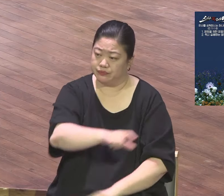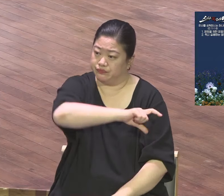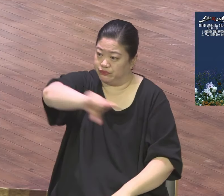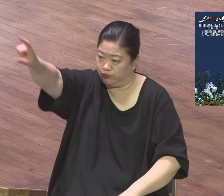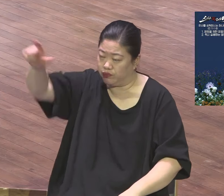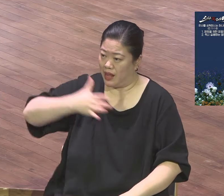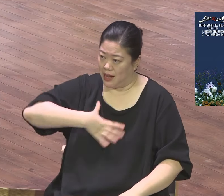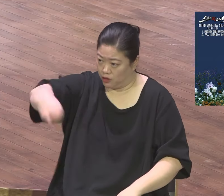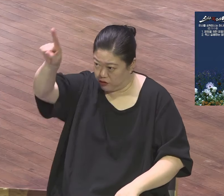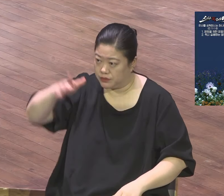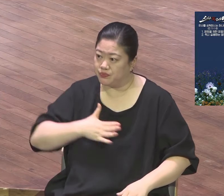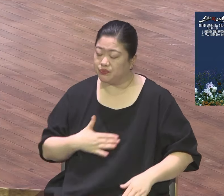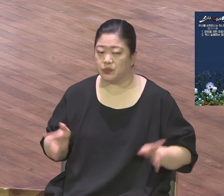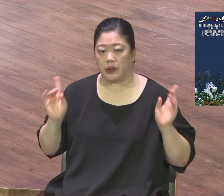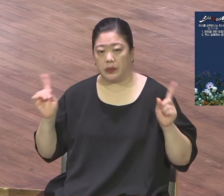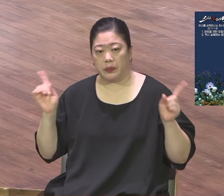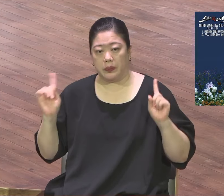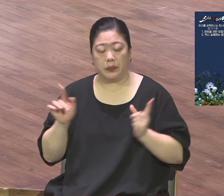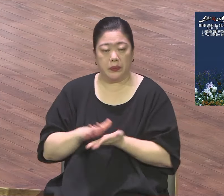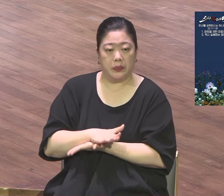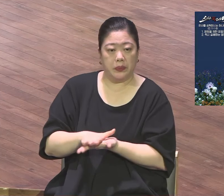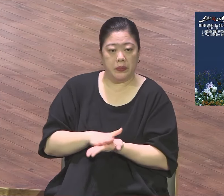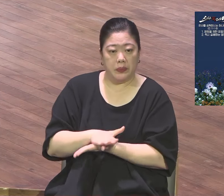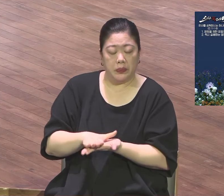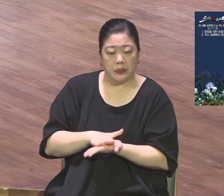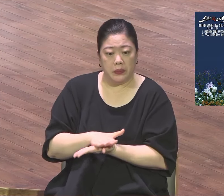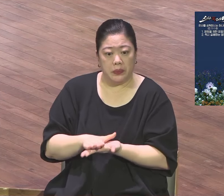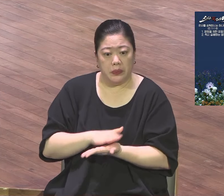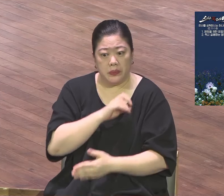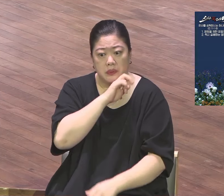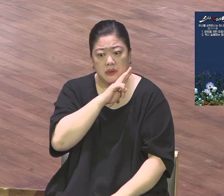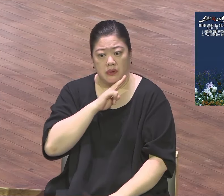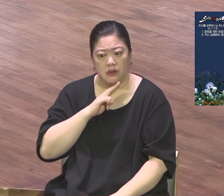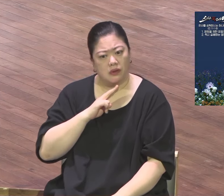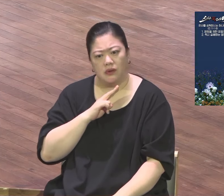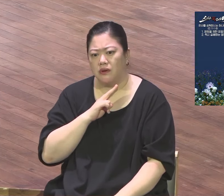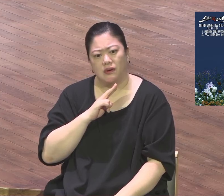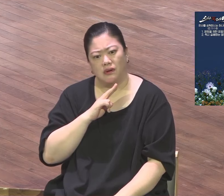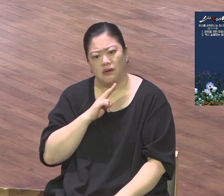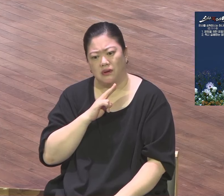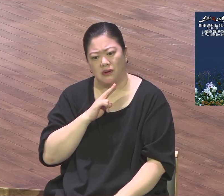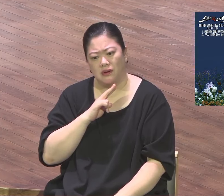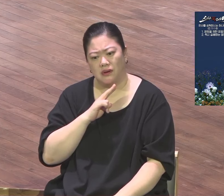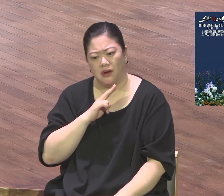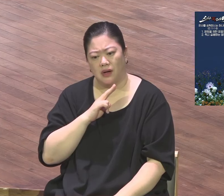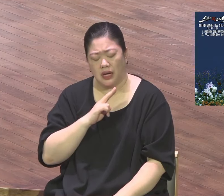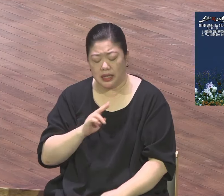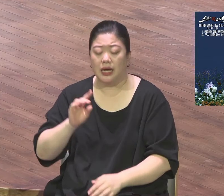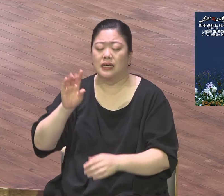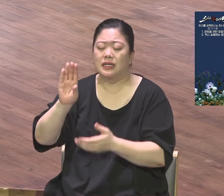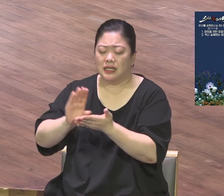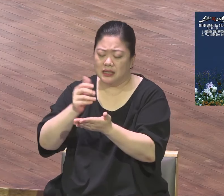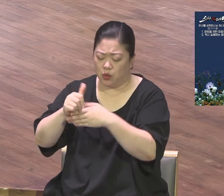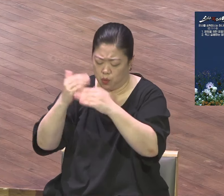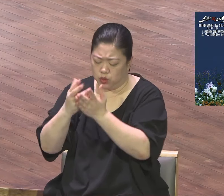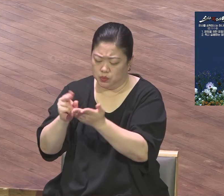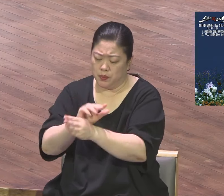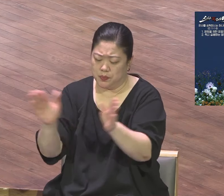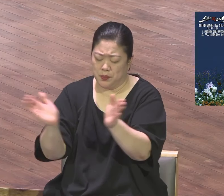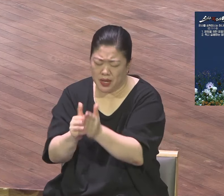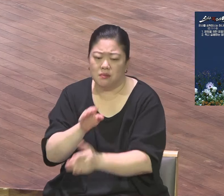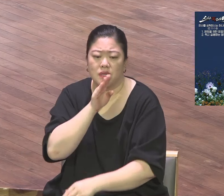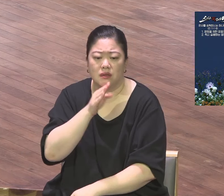퇴근하고 종이 한 장 아끼면서 정말 전 한 통 아끼면서 최선을 다하는 회사를 위해 주는 이